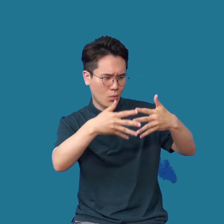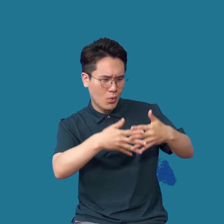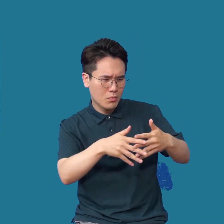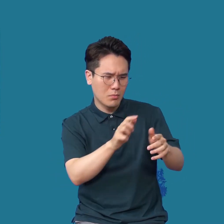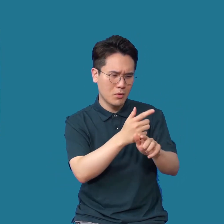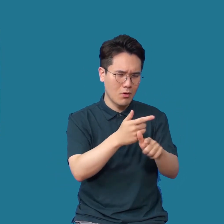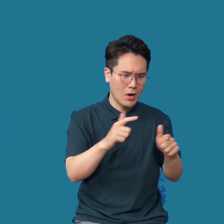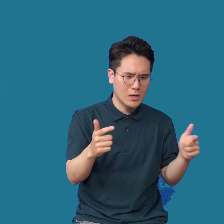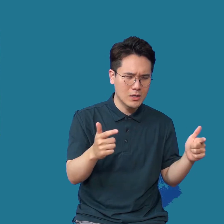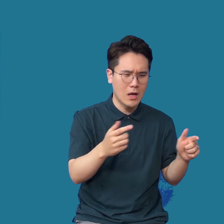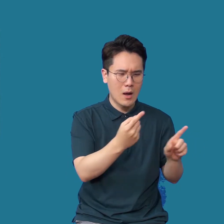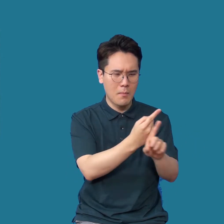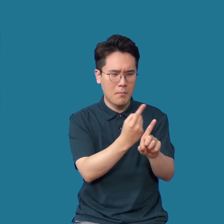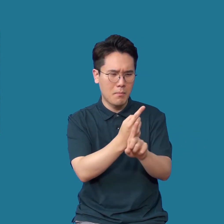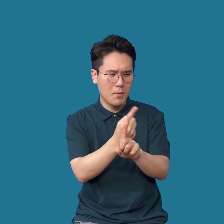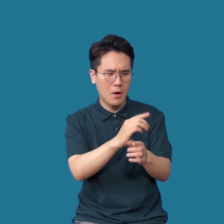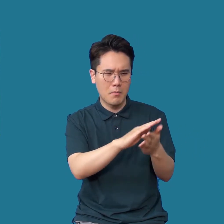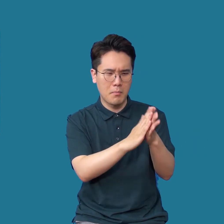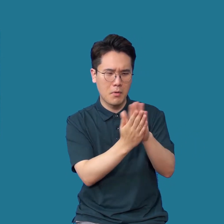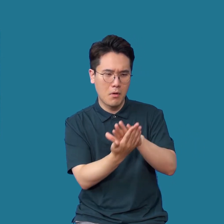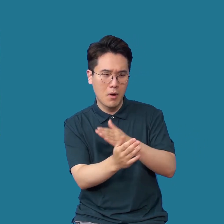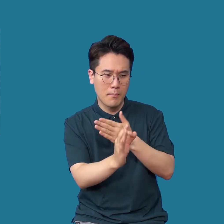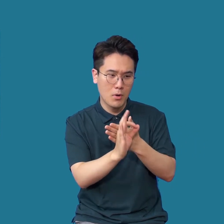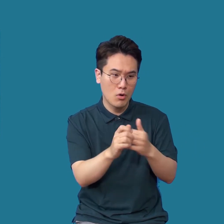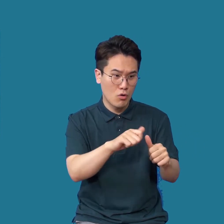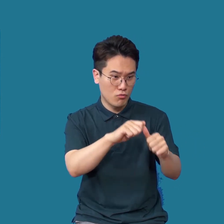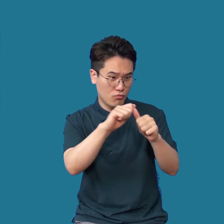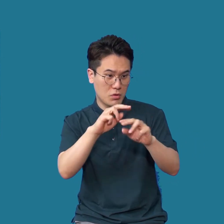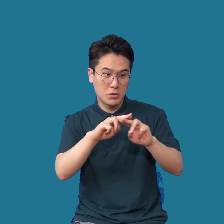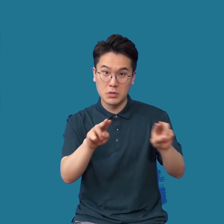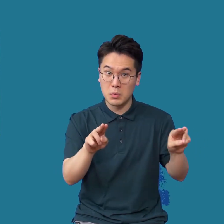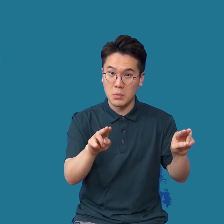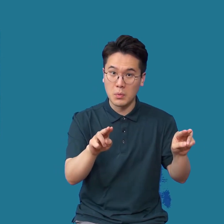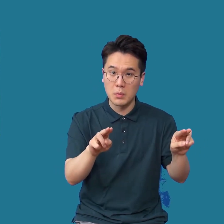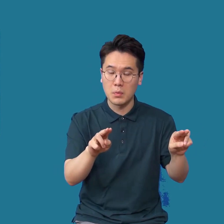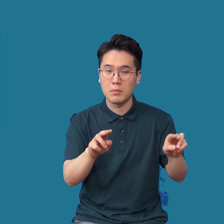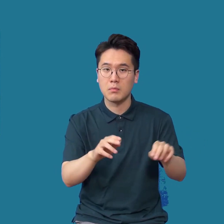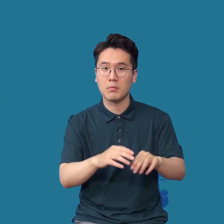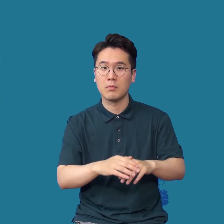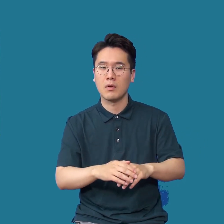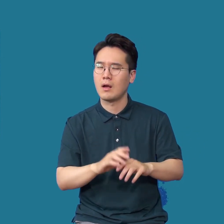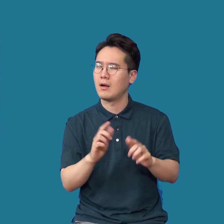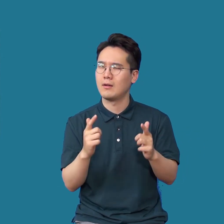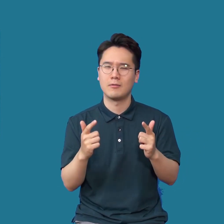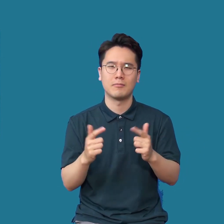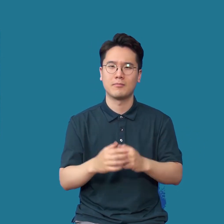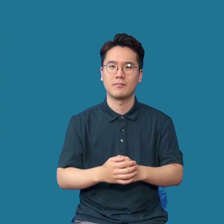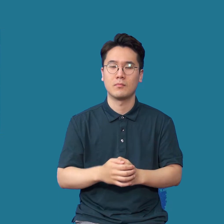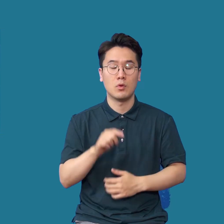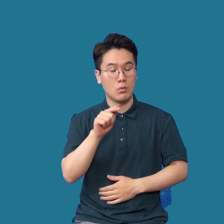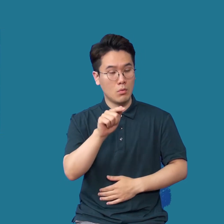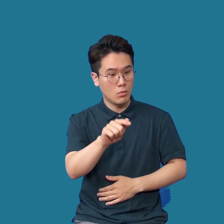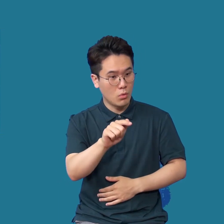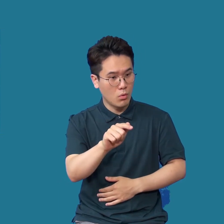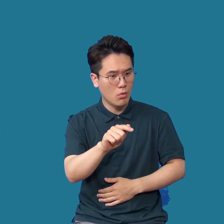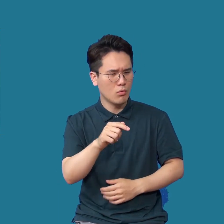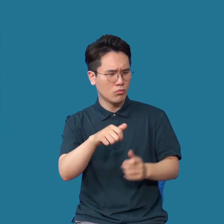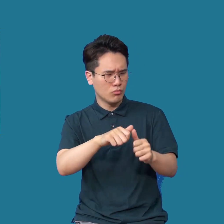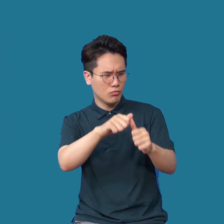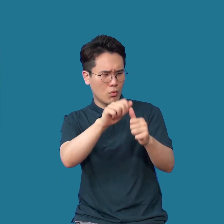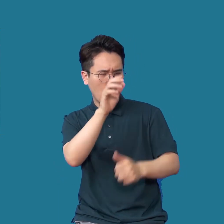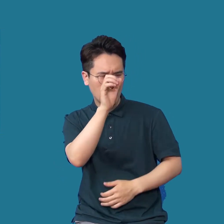구원도 흔들릴 수 있는 것 아닙니까? 저 친구가 믿음이 좋은 줄 알고 예정을 했는데 지금 보니까